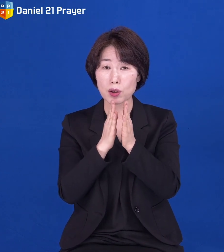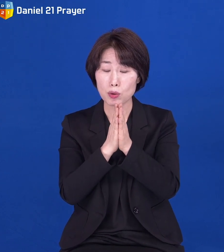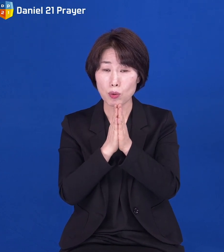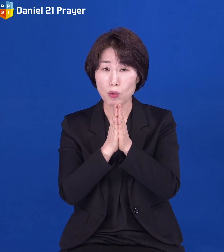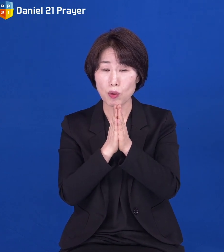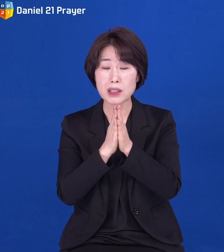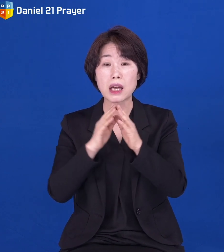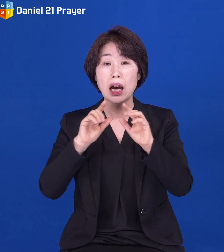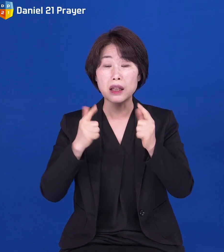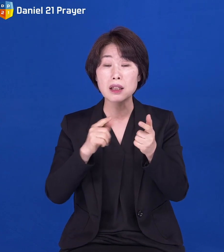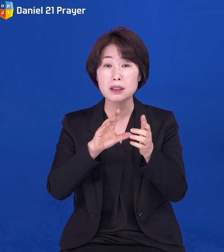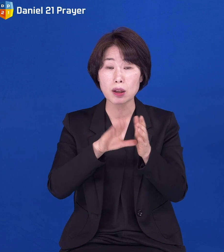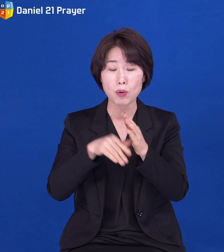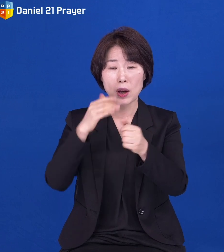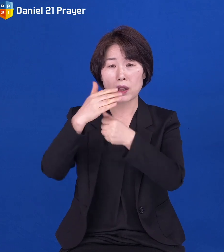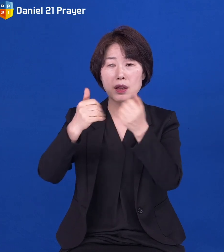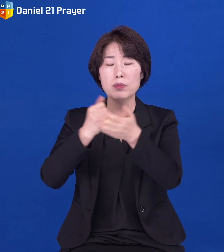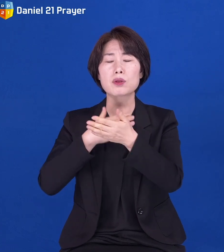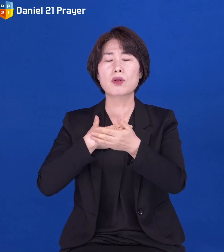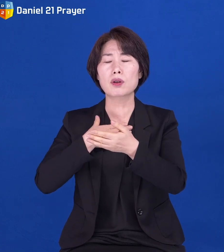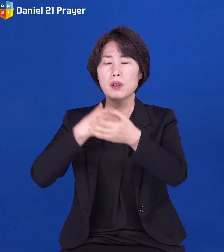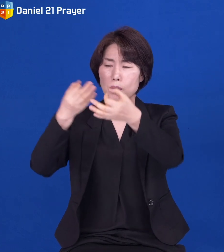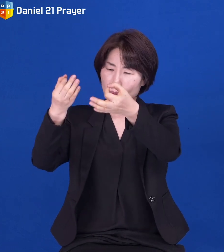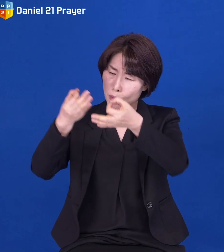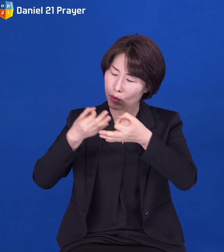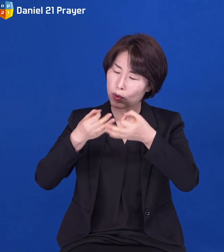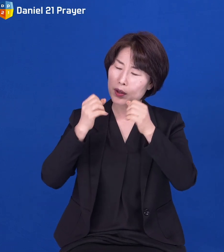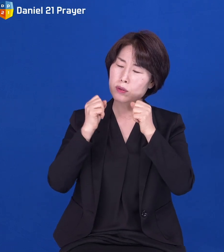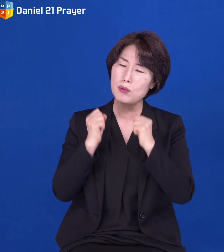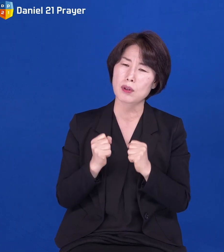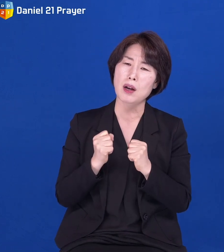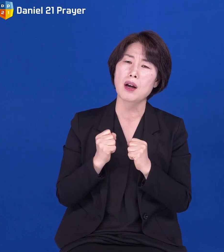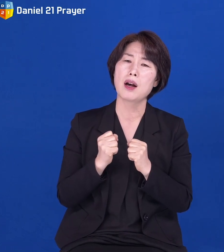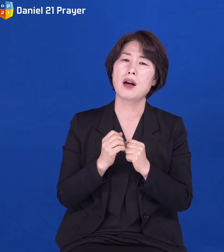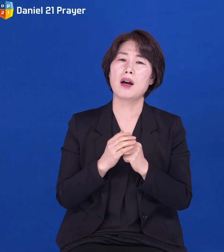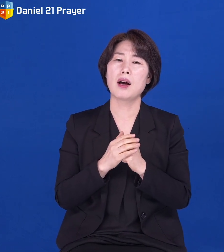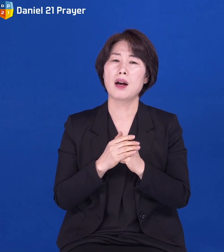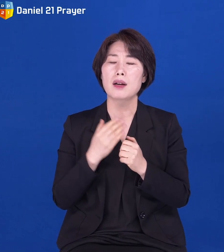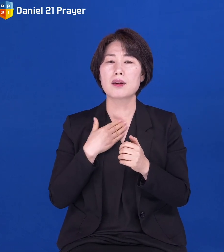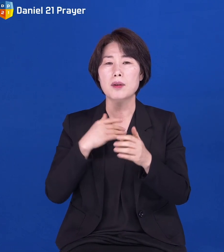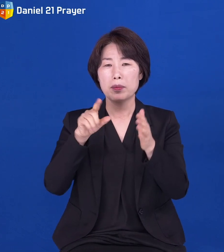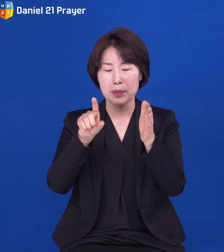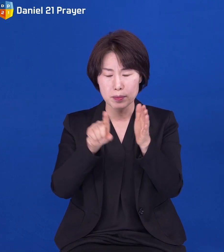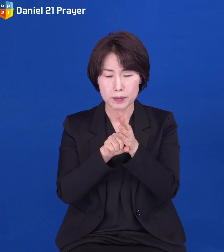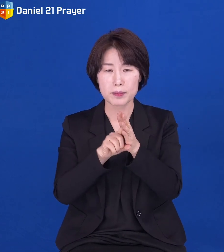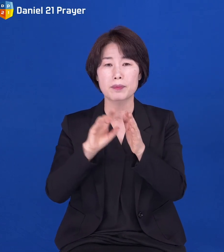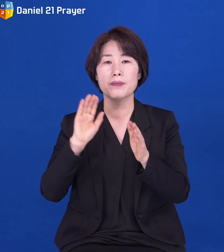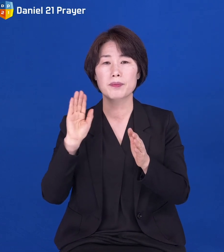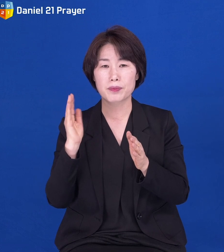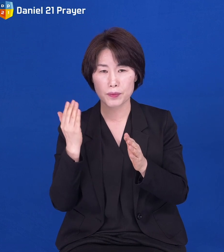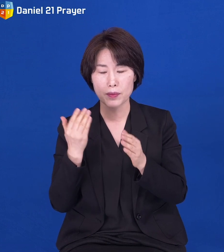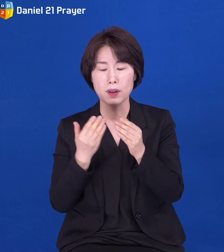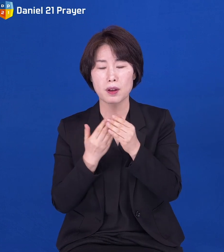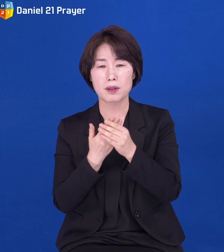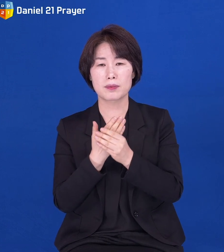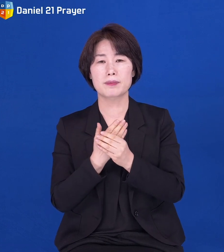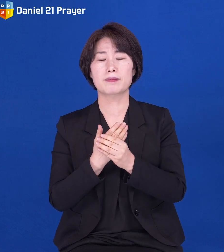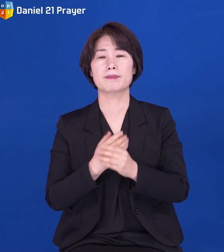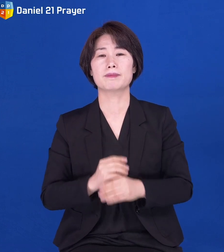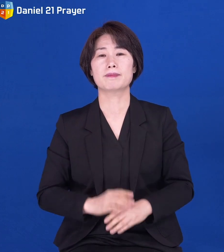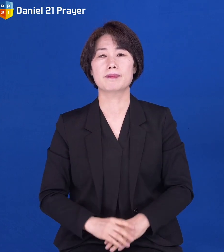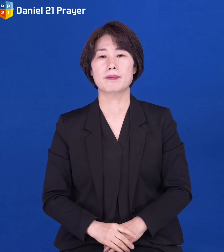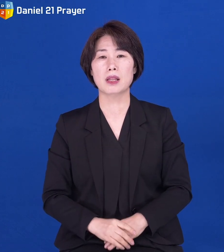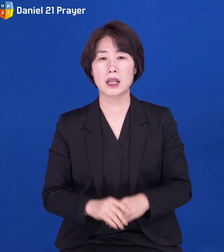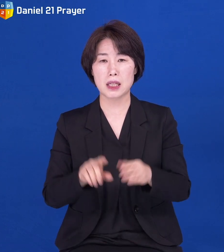다 듣고 계셨구나라는 거를 제가 너무너무 믿게 된 거예요. 믿게 되면서 정말